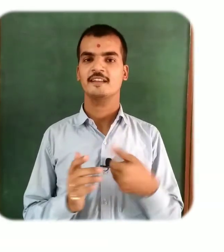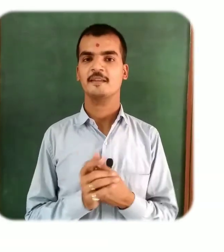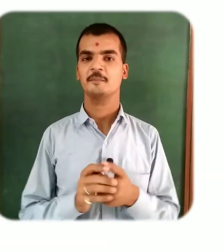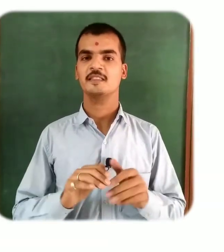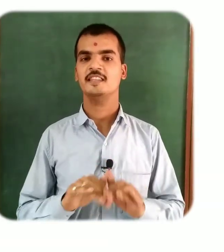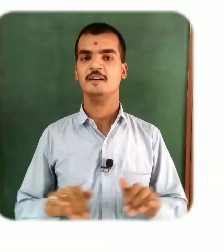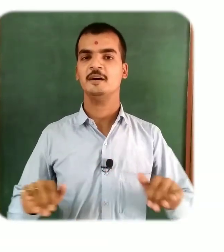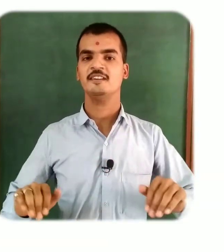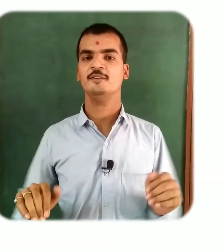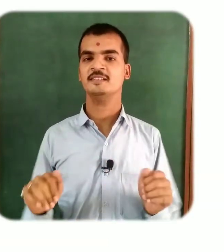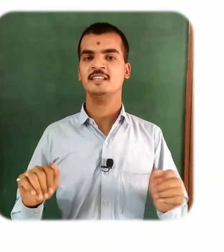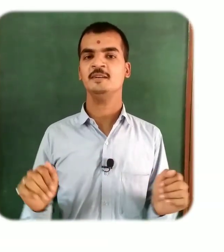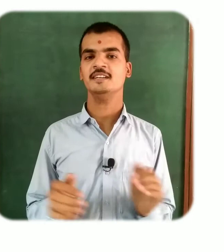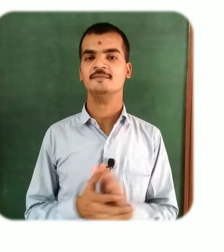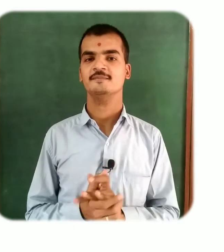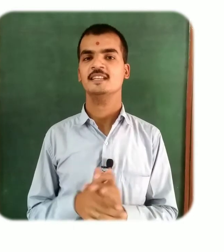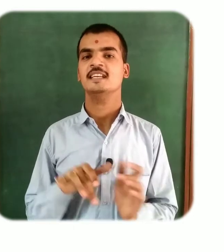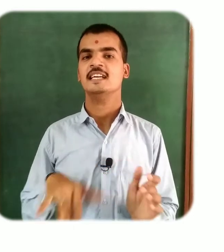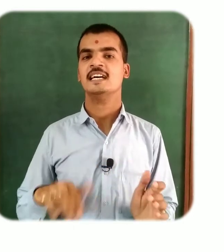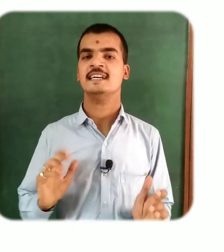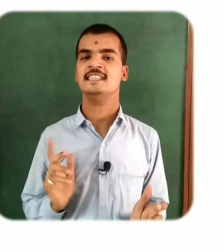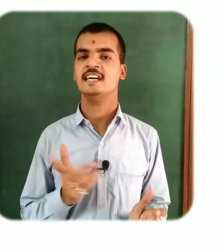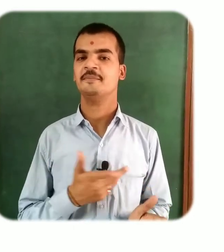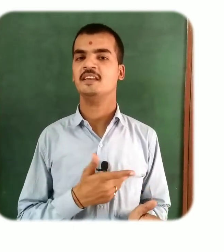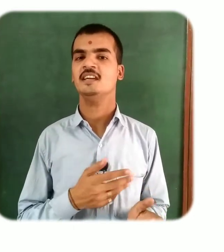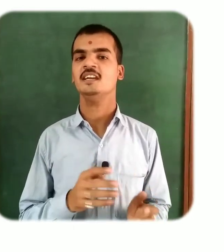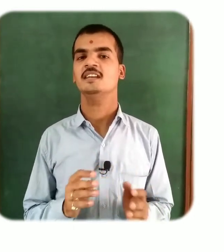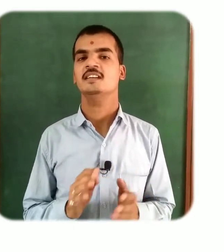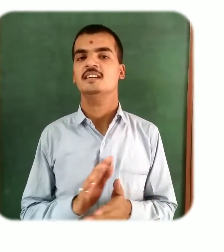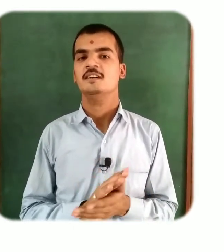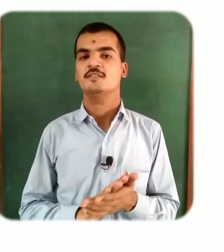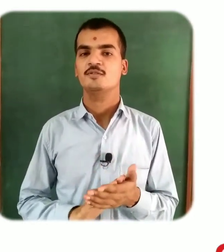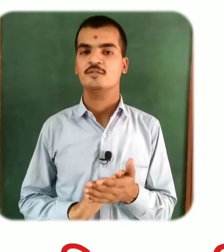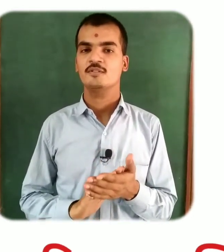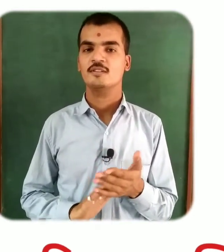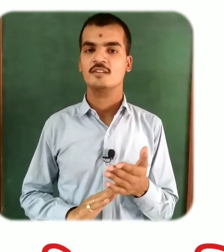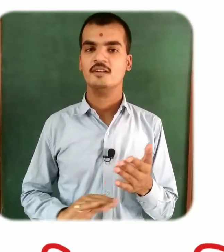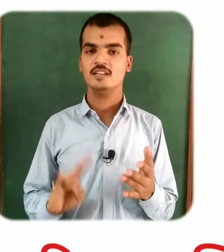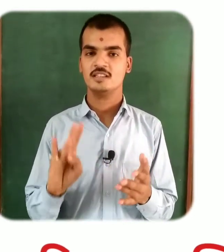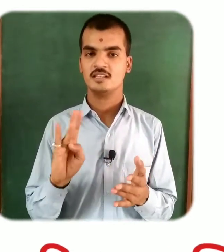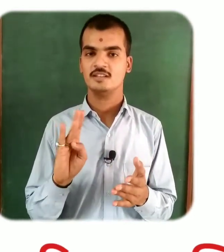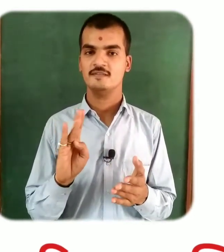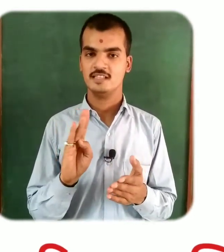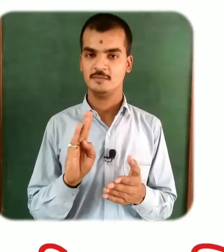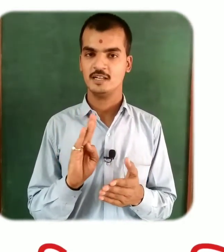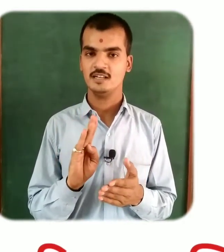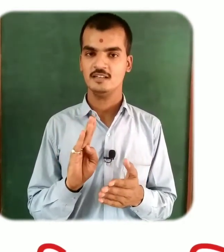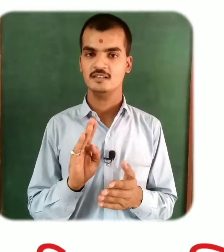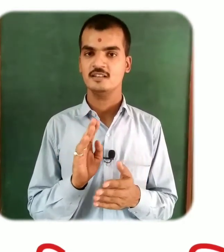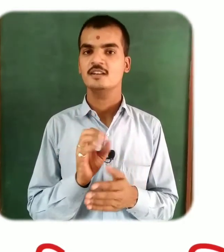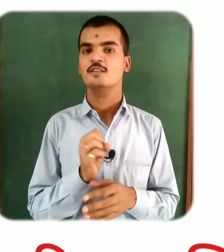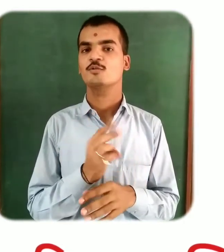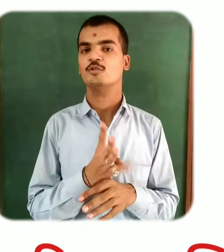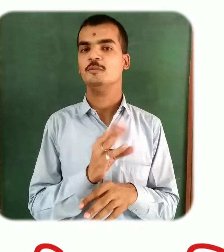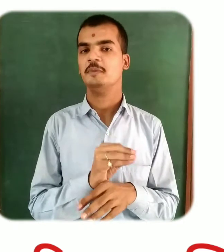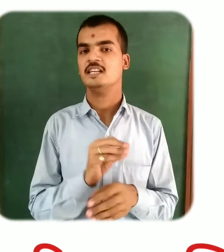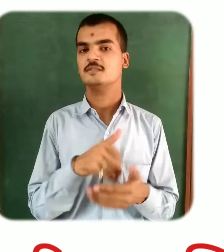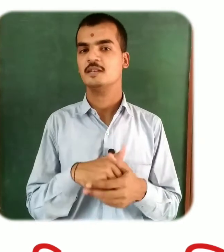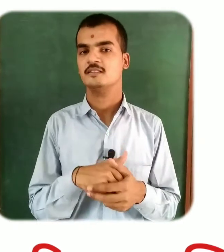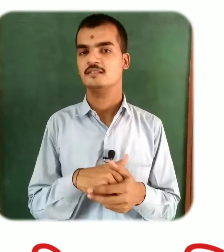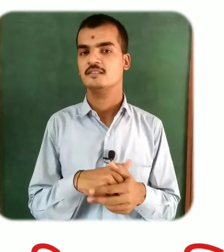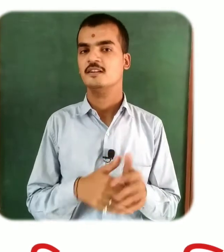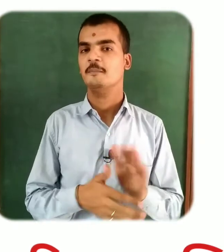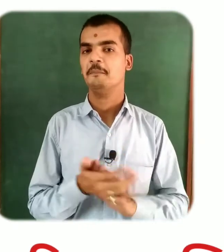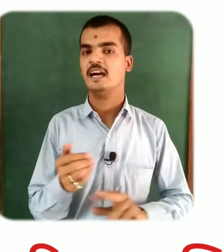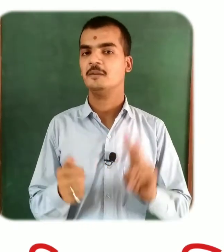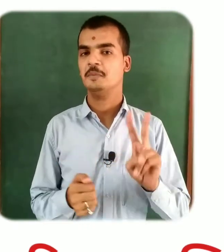નમસ્કાર બધા બાળકો, મજામાં? આજે આપણે ગણિત વિષયમાં ધોરણ